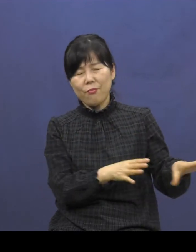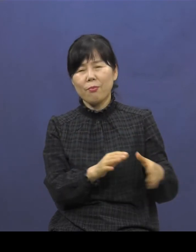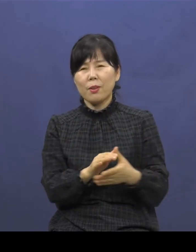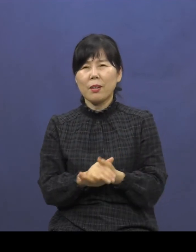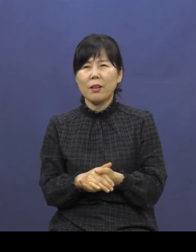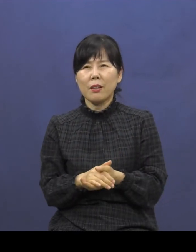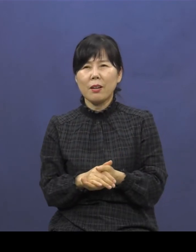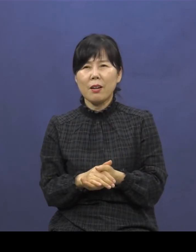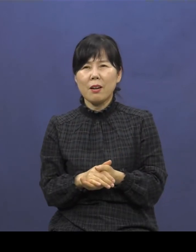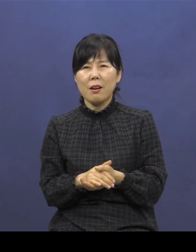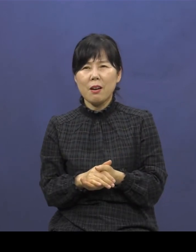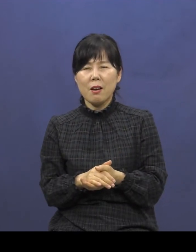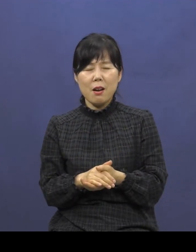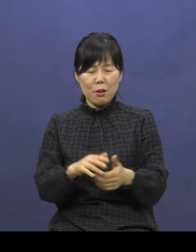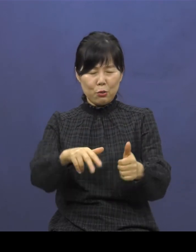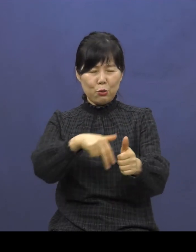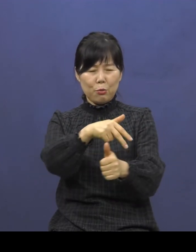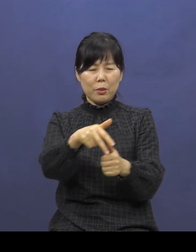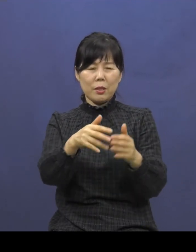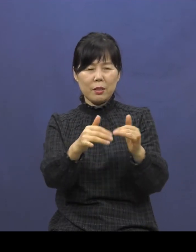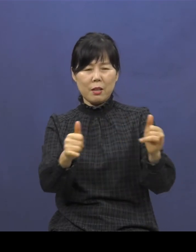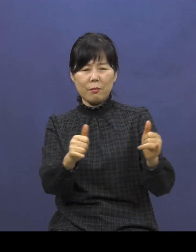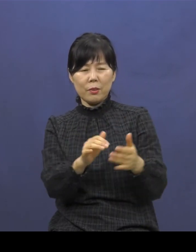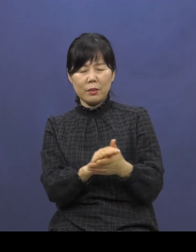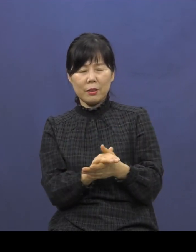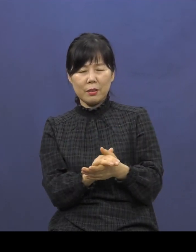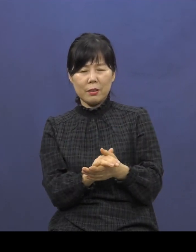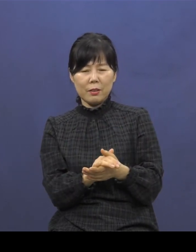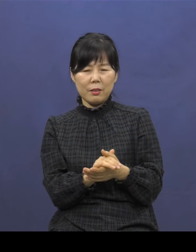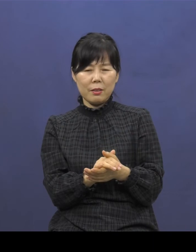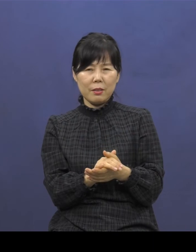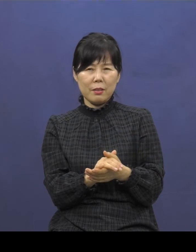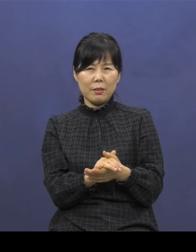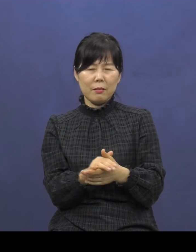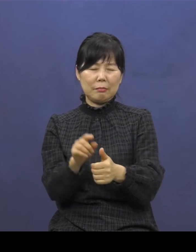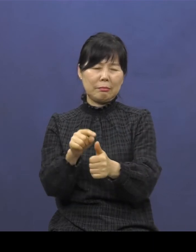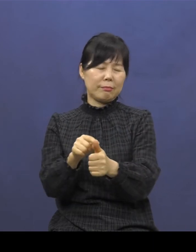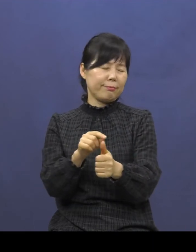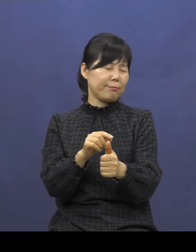가족들한테도 버림받았습니다. 주위의 시선에서 완전히 정말